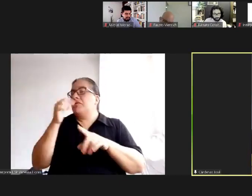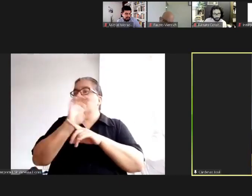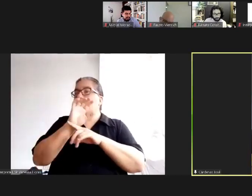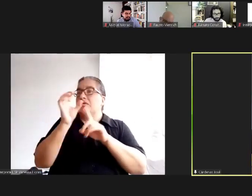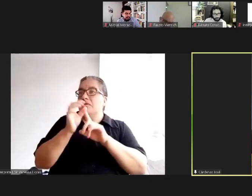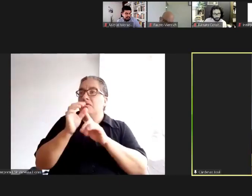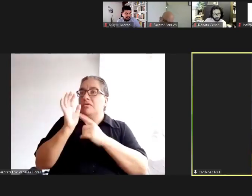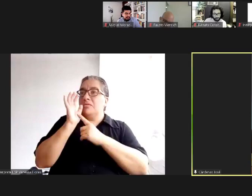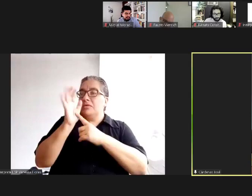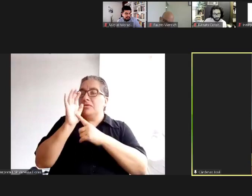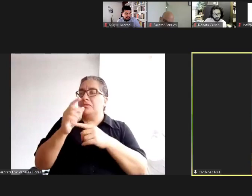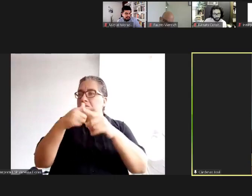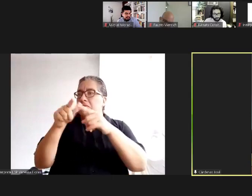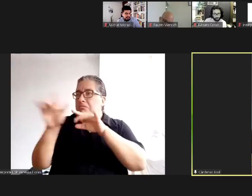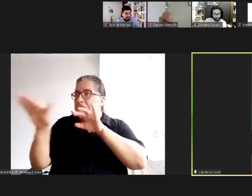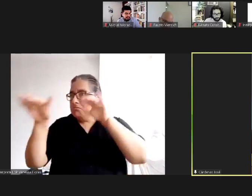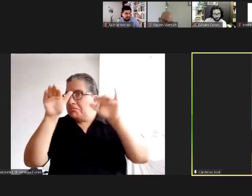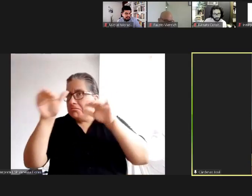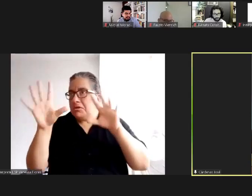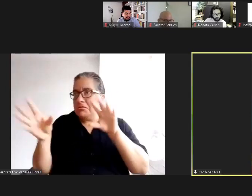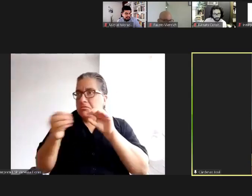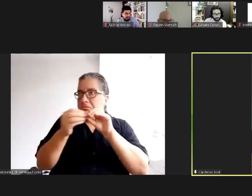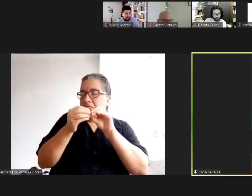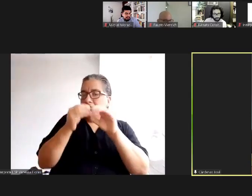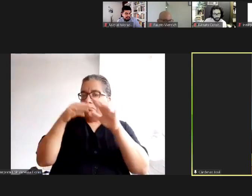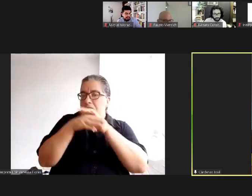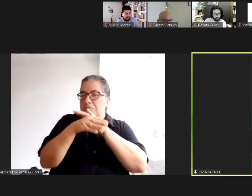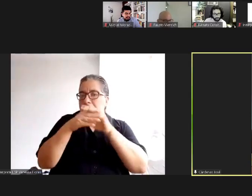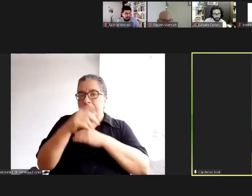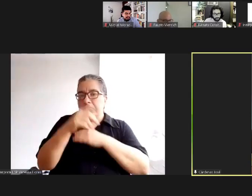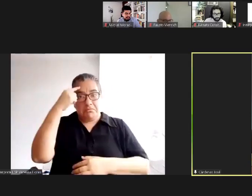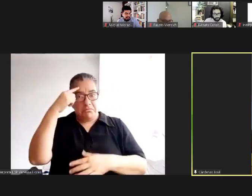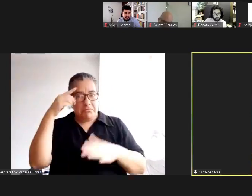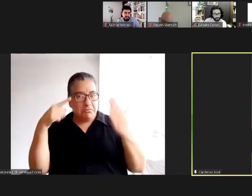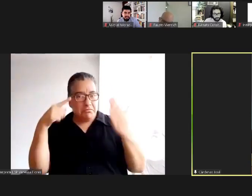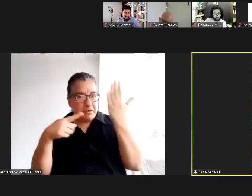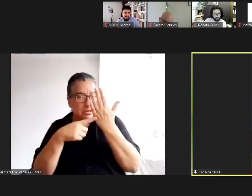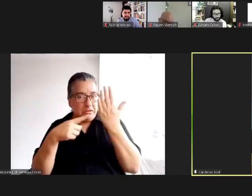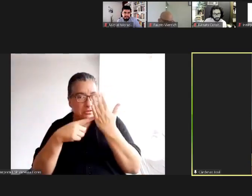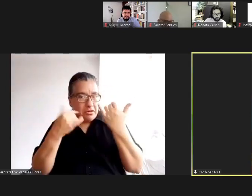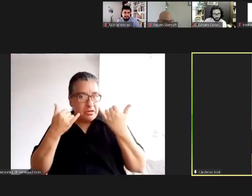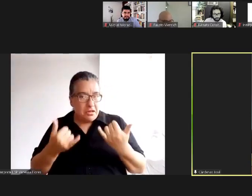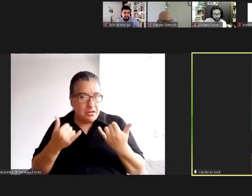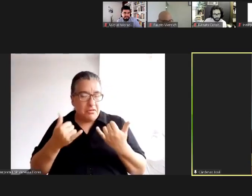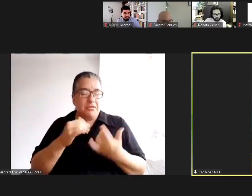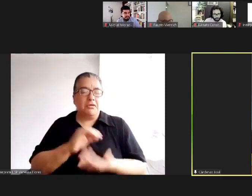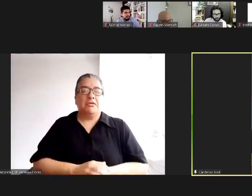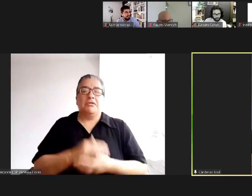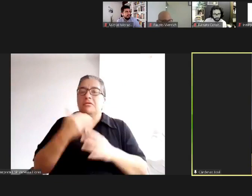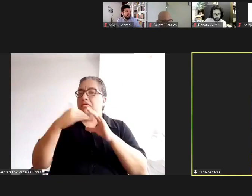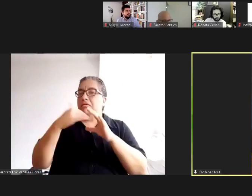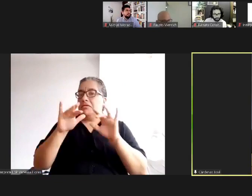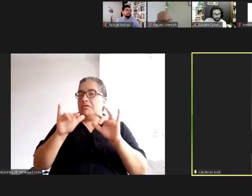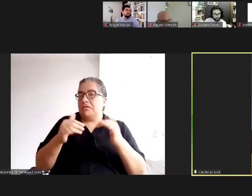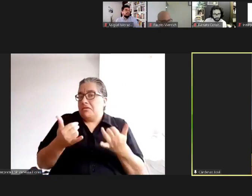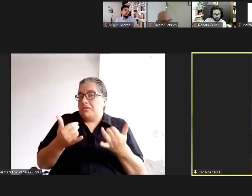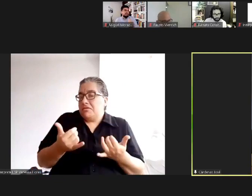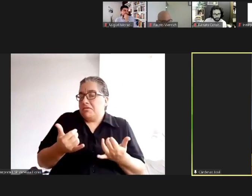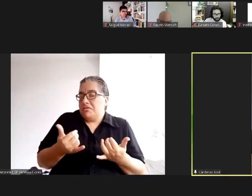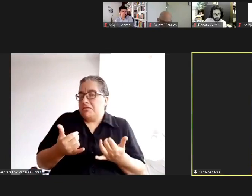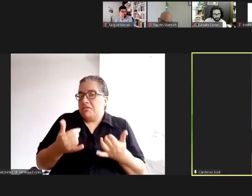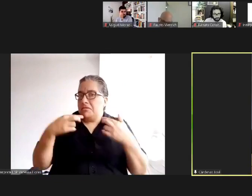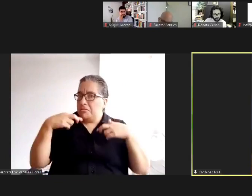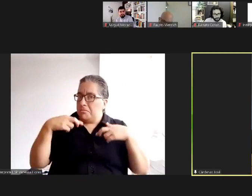que la tecnología y sobre todo ahora la virtualización de las actividades de la vida propia nos ha